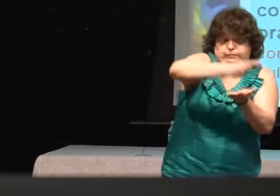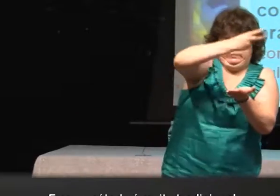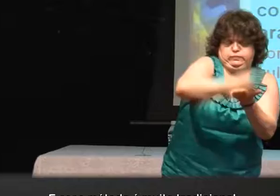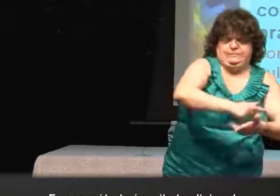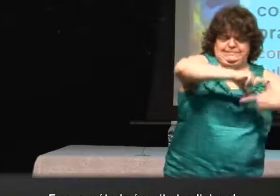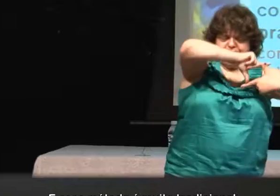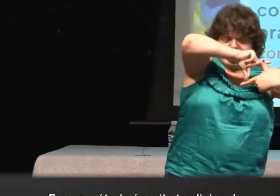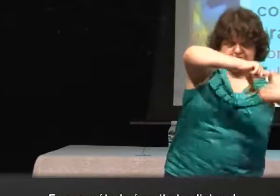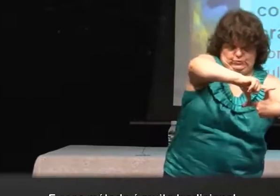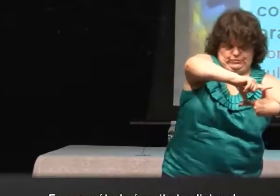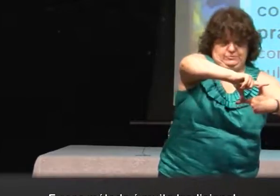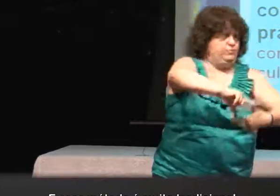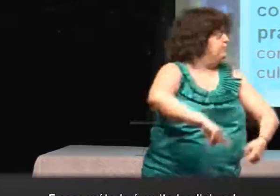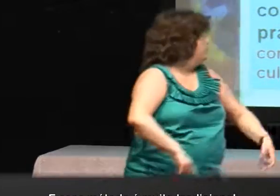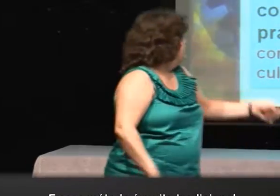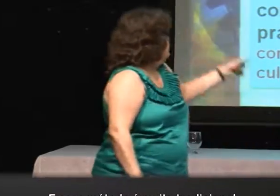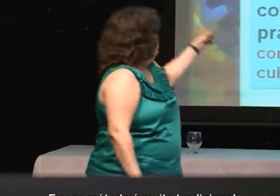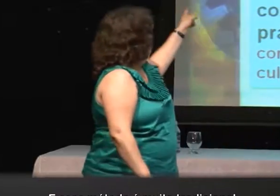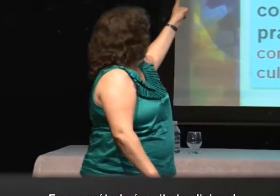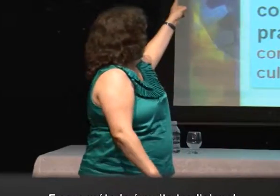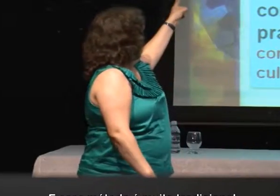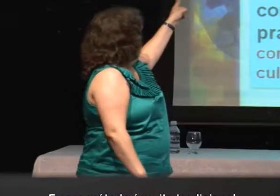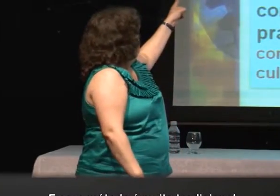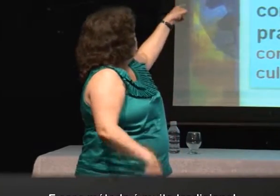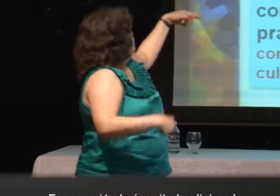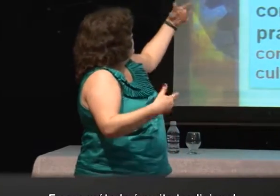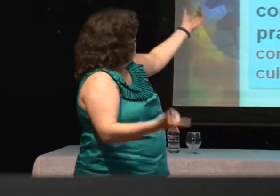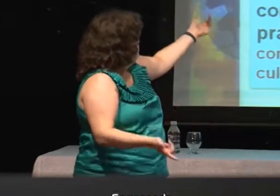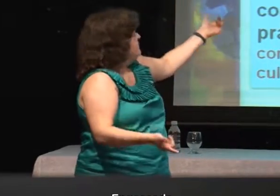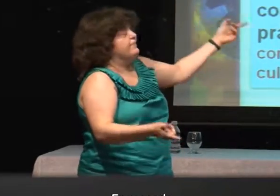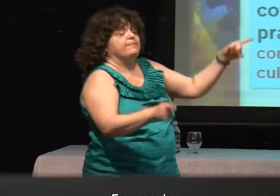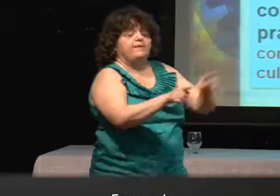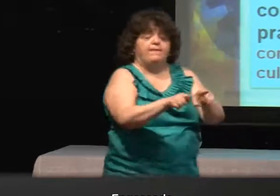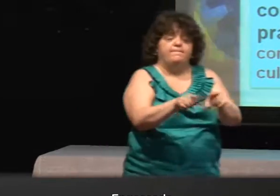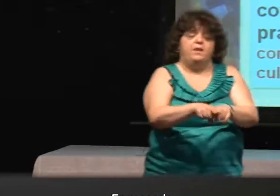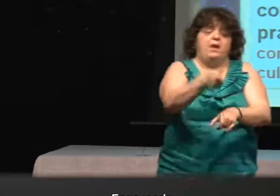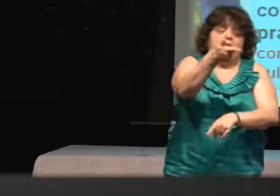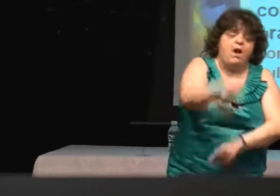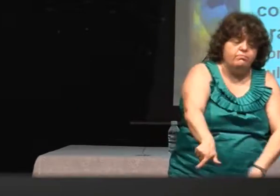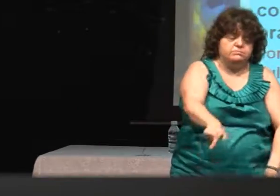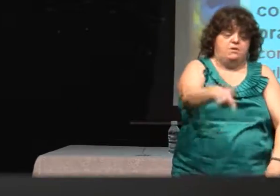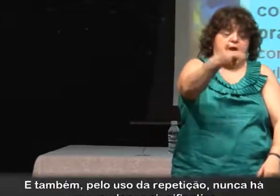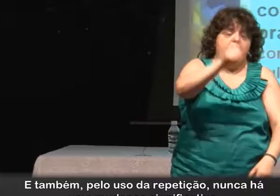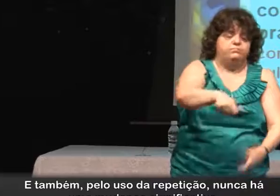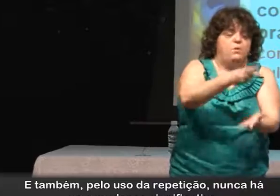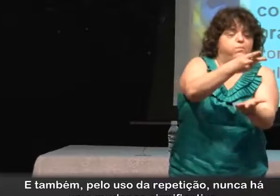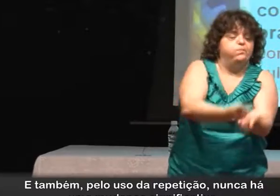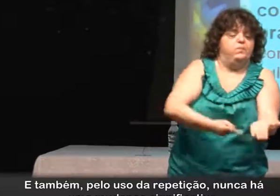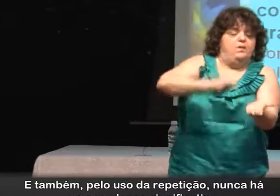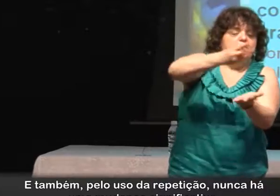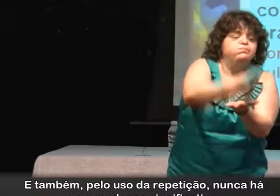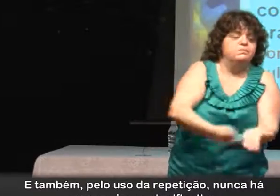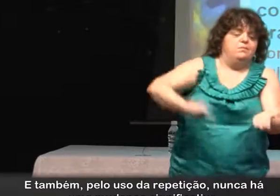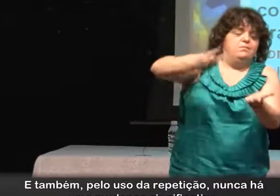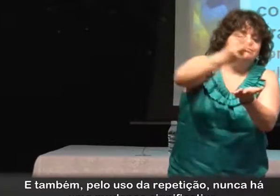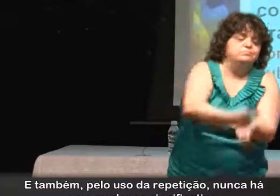e esse método é muito tradicional, engessado. E também pelo uso da